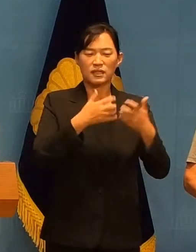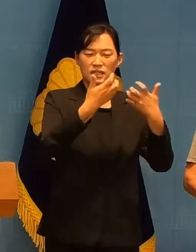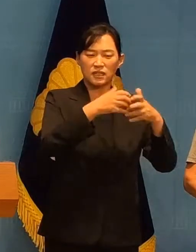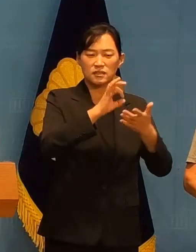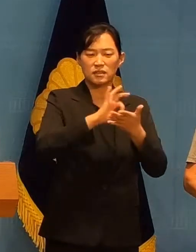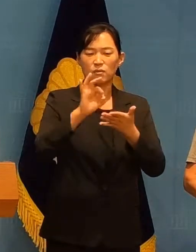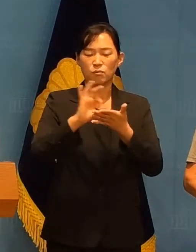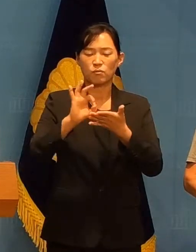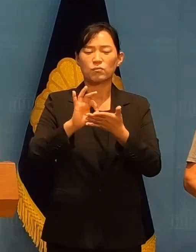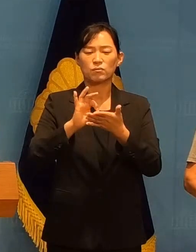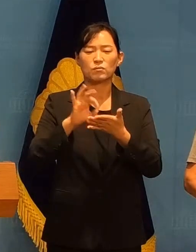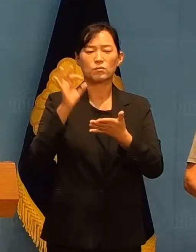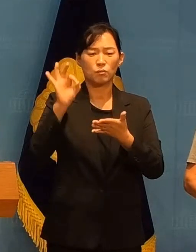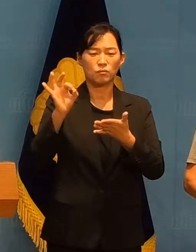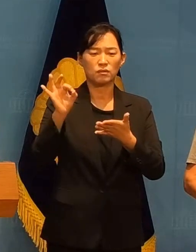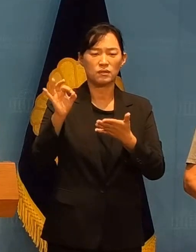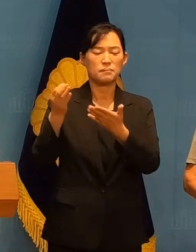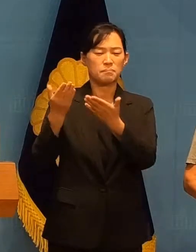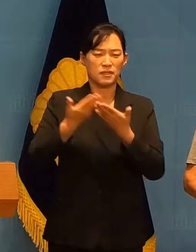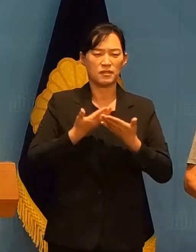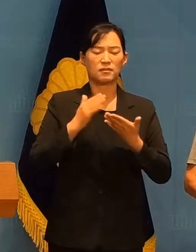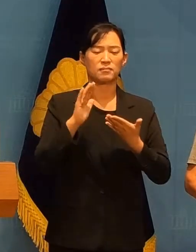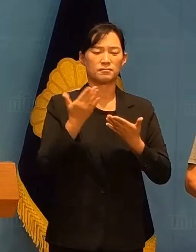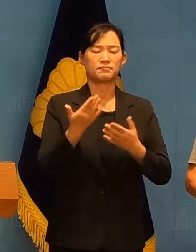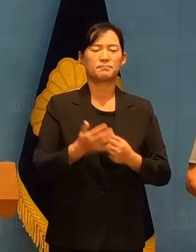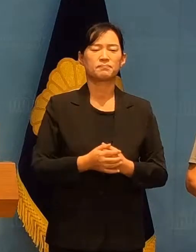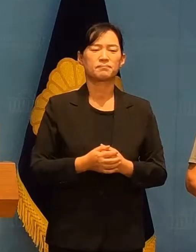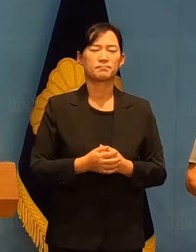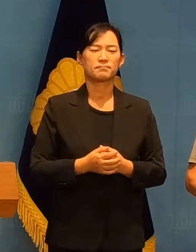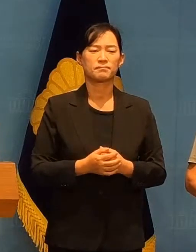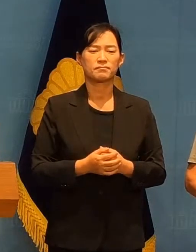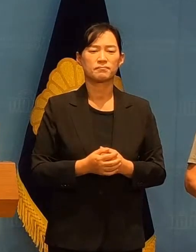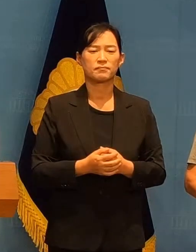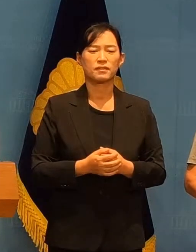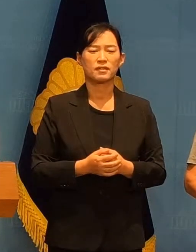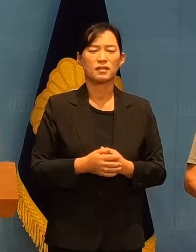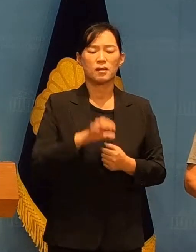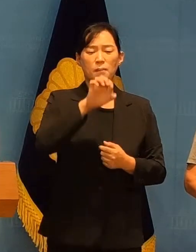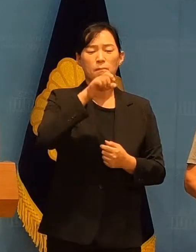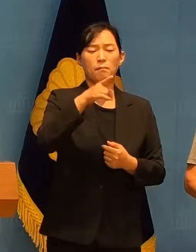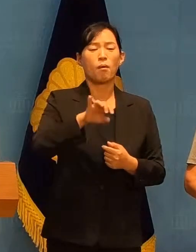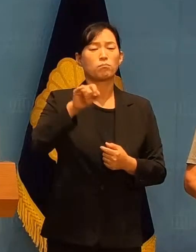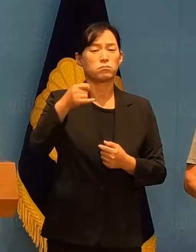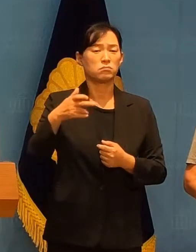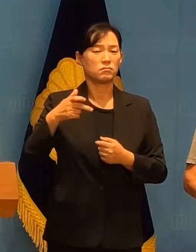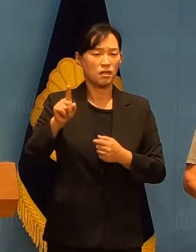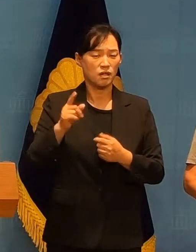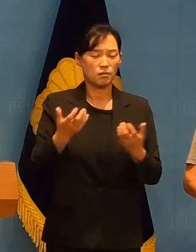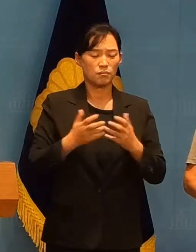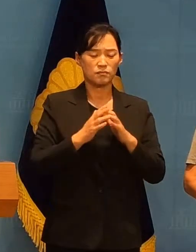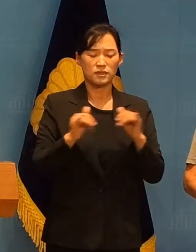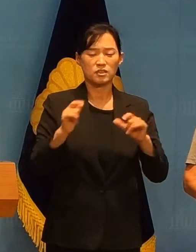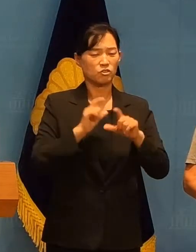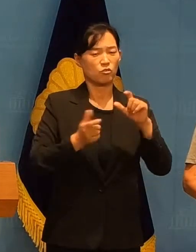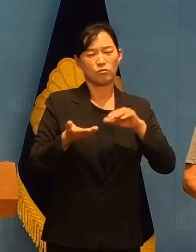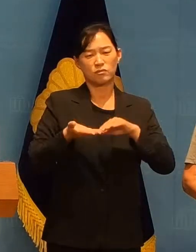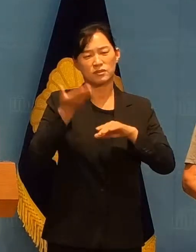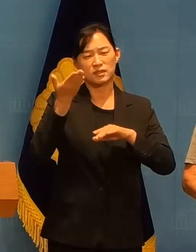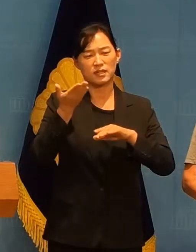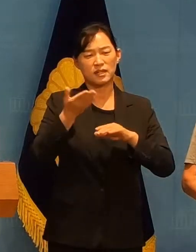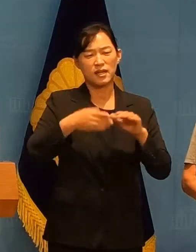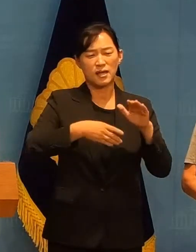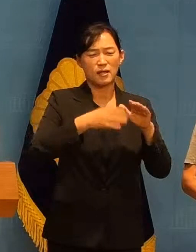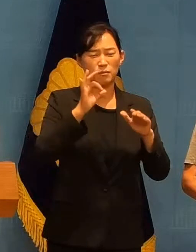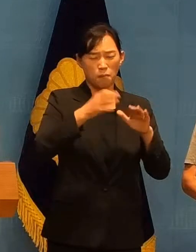사용률을 보장되어야 합니다. 펌프카 노동자들은 더 이상